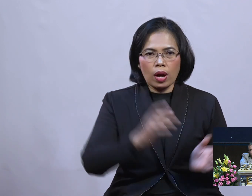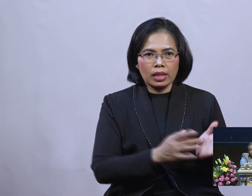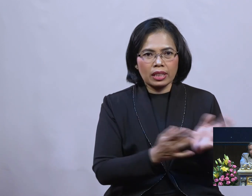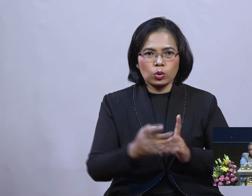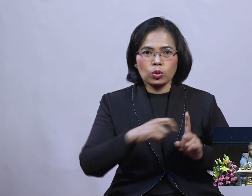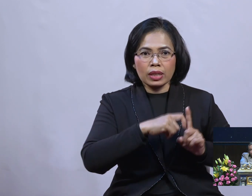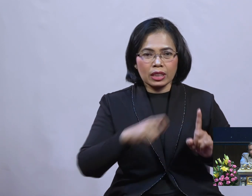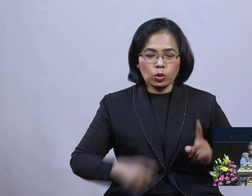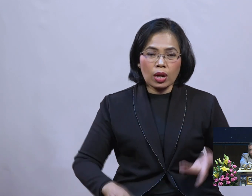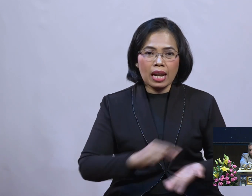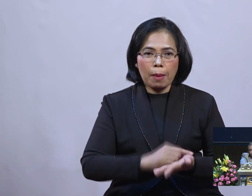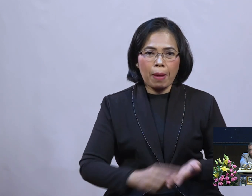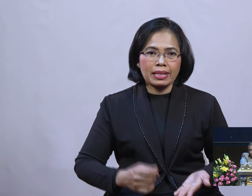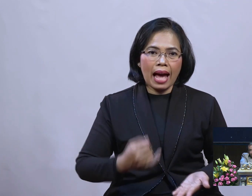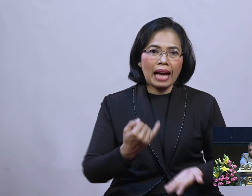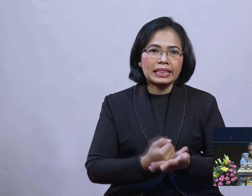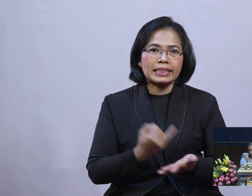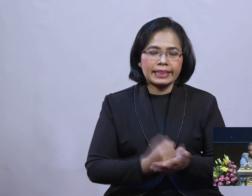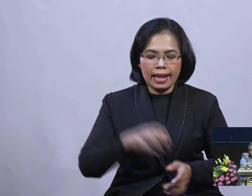Kerajaan